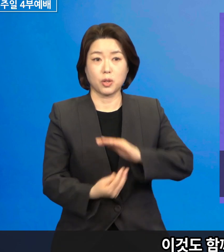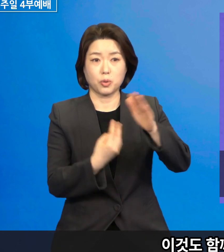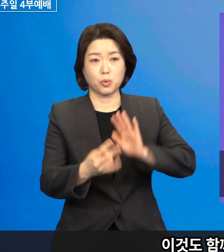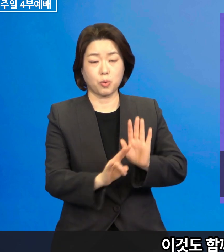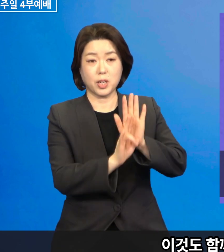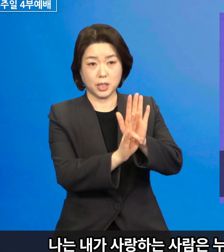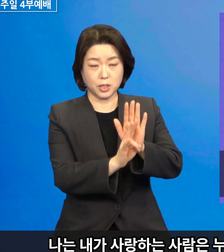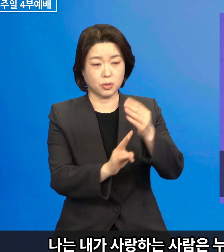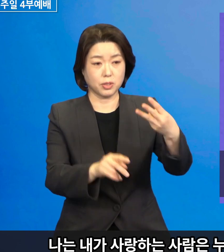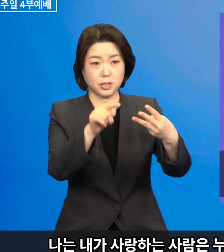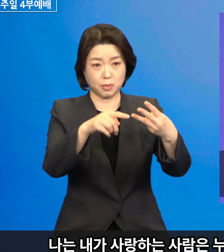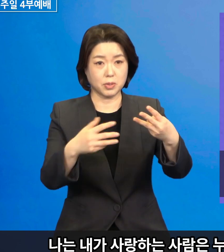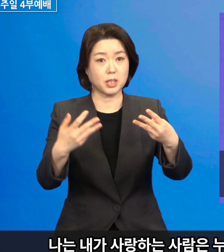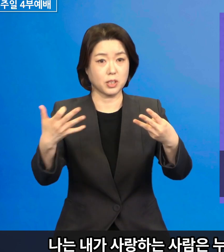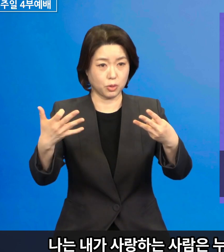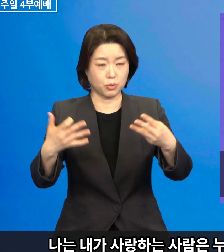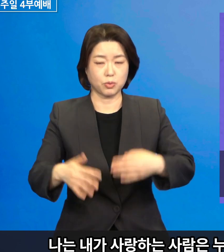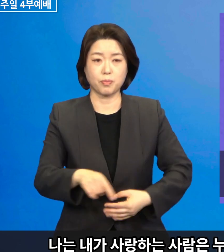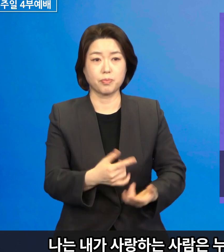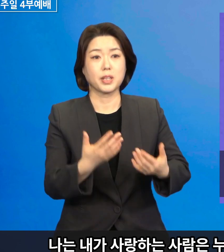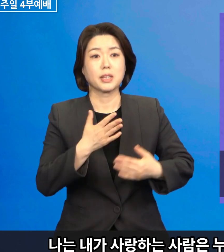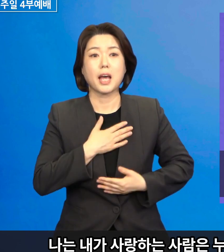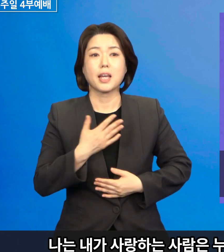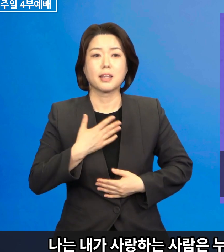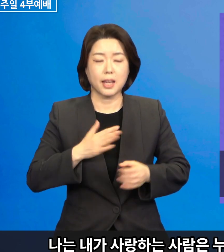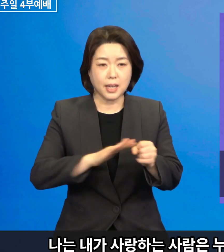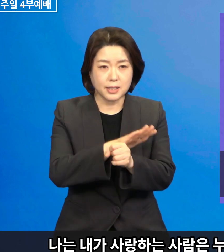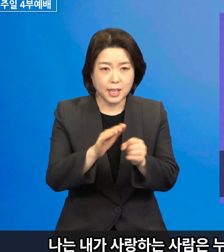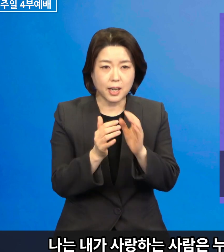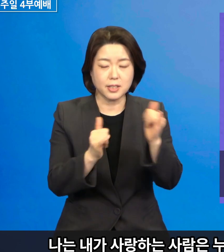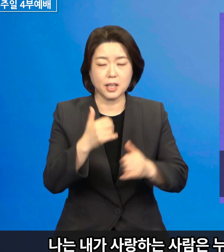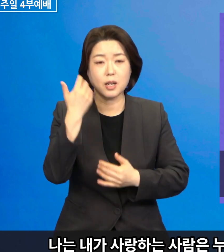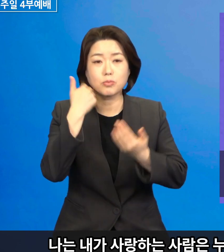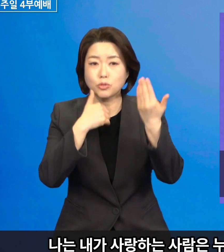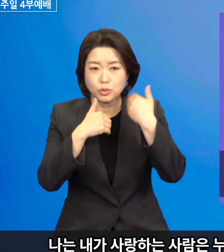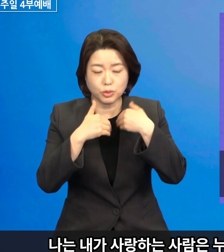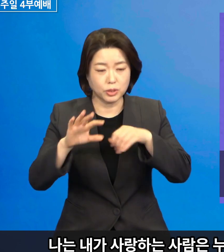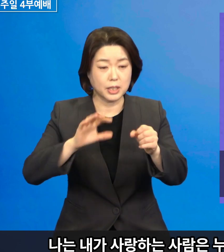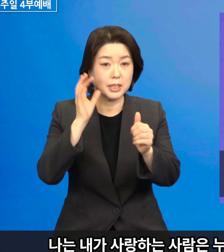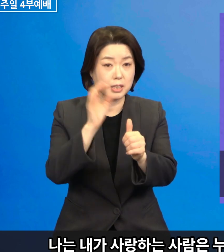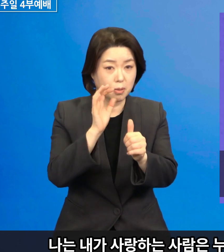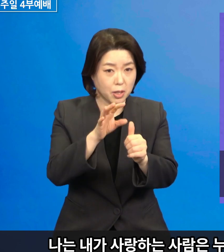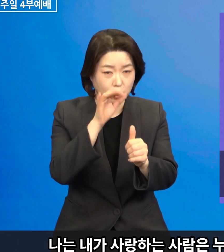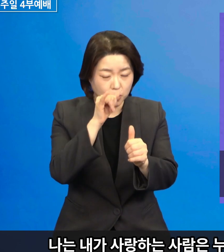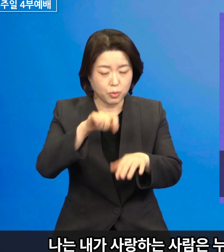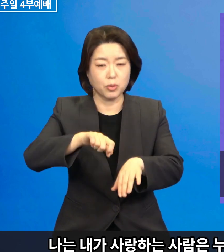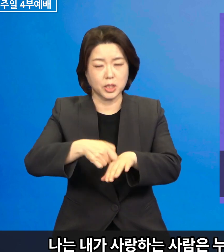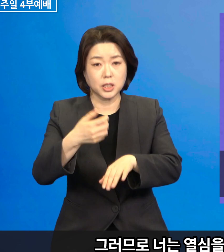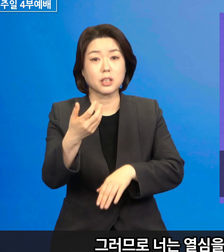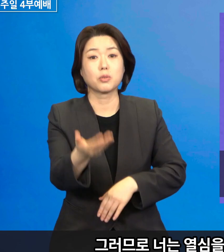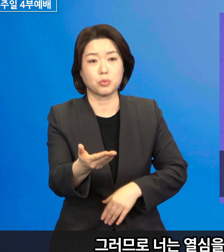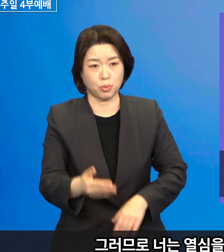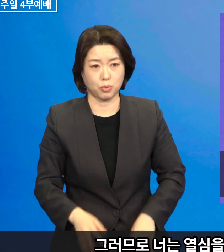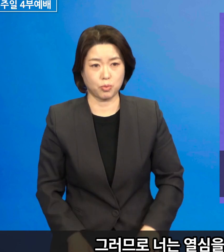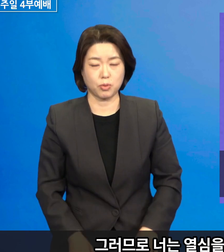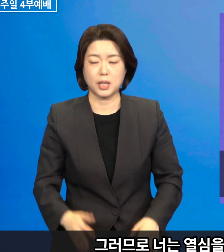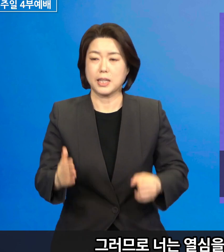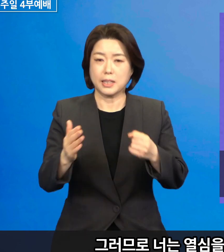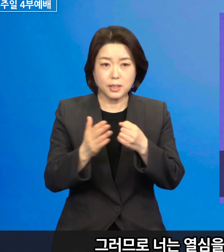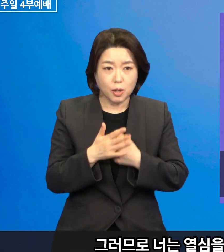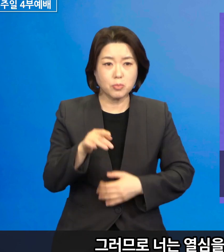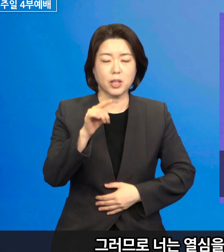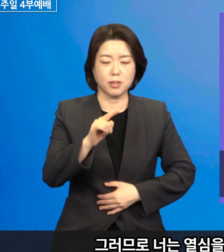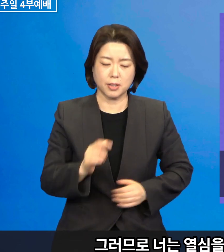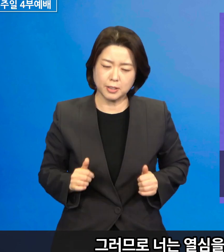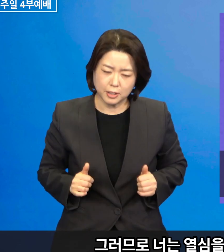함께 읽겠습니다. 나는 내가 사랑하는 사람은 누구든지 책망도 하고 징계도 한다. 그러므로 너는